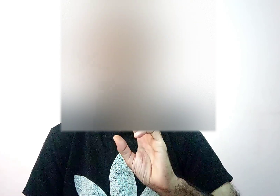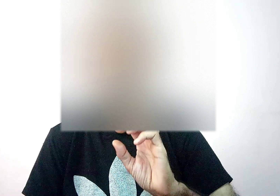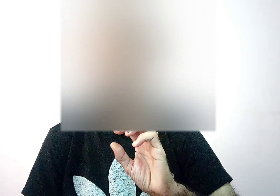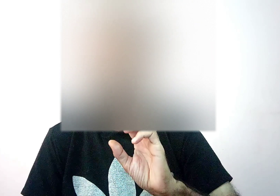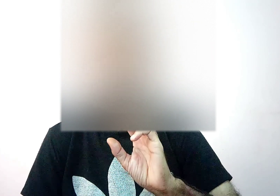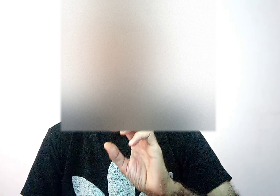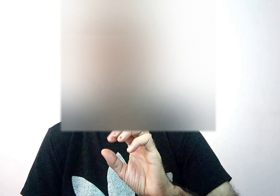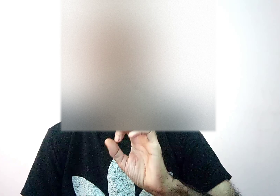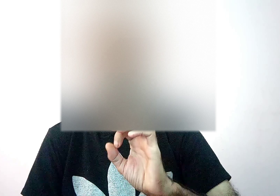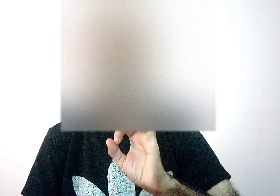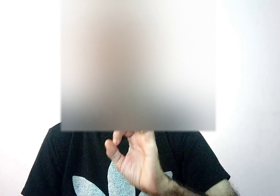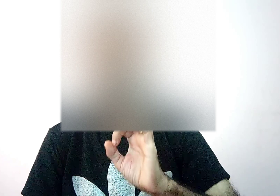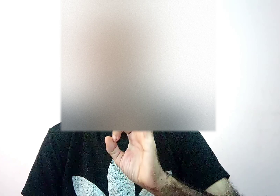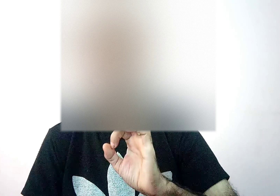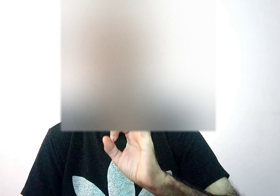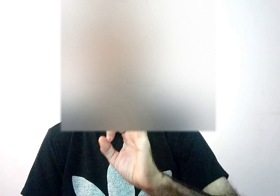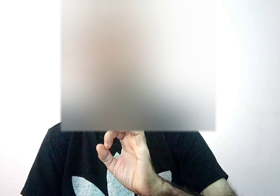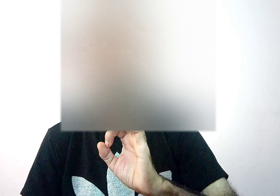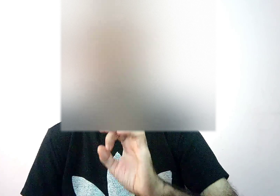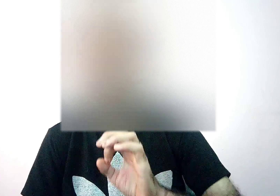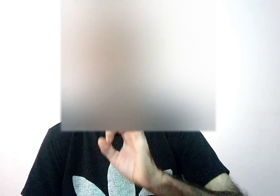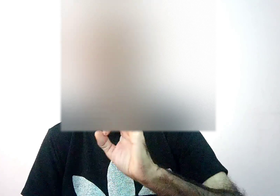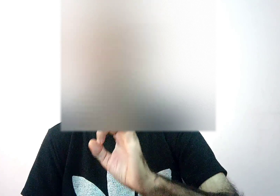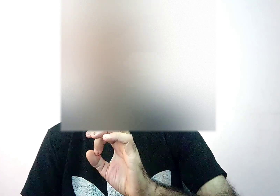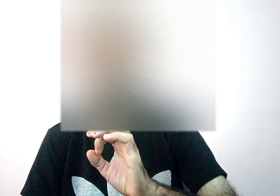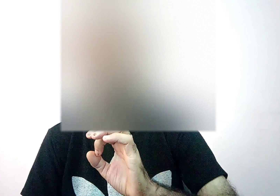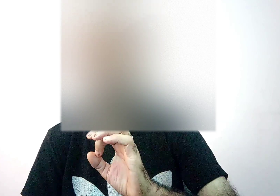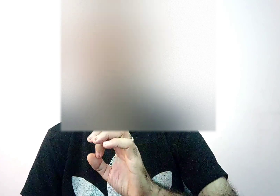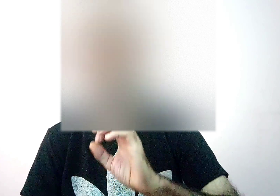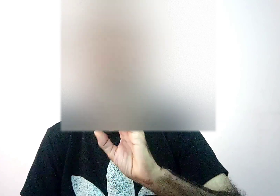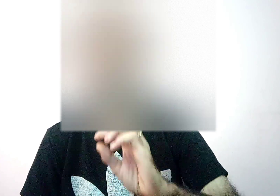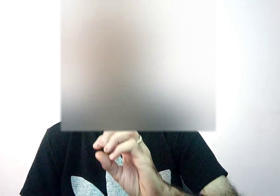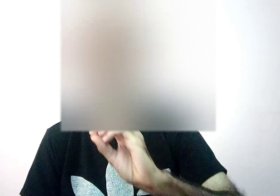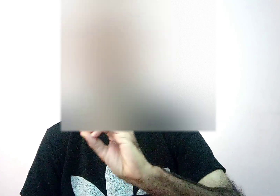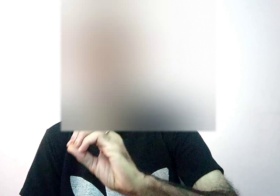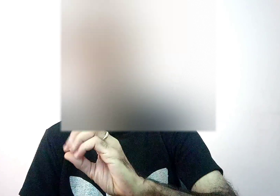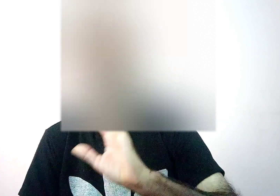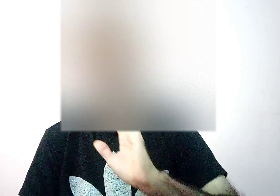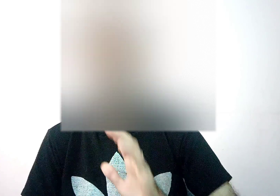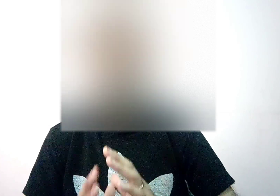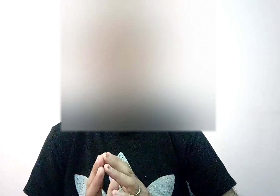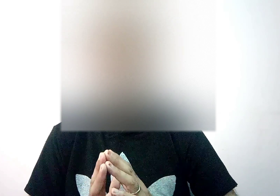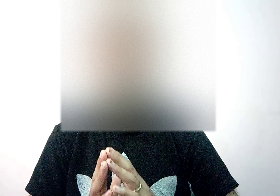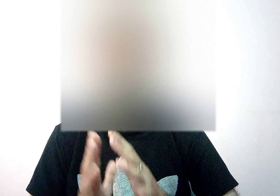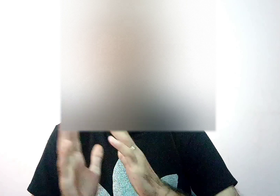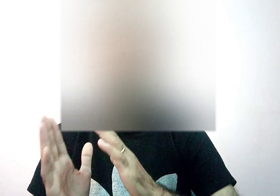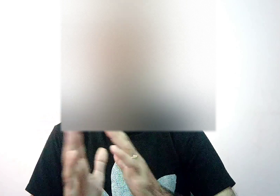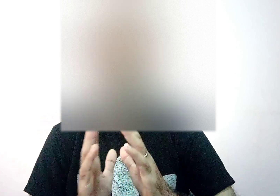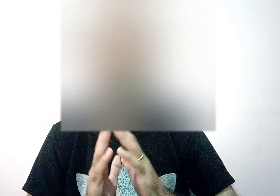كانت اثيوبيا حاطه امل كبير عليه لو نجح هيتم دعمها او دعم مفاوضات سد النهضه.